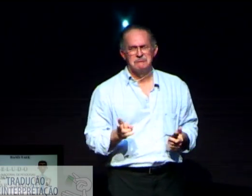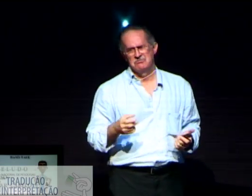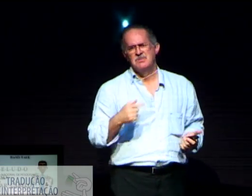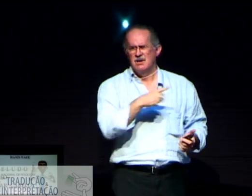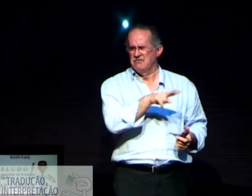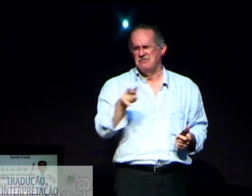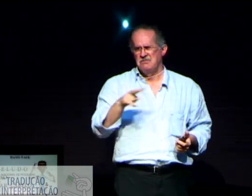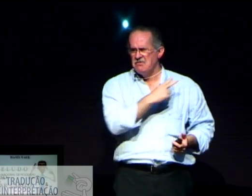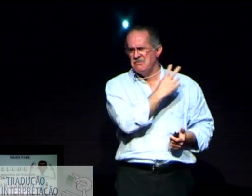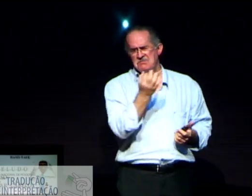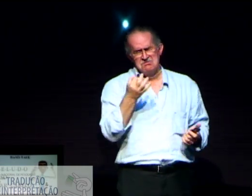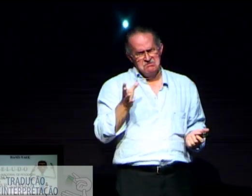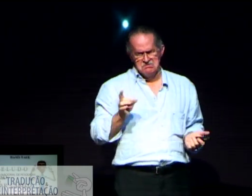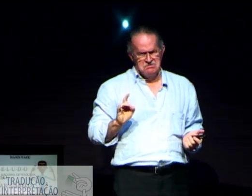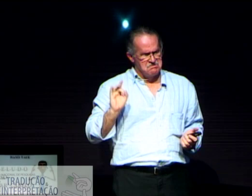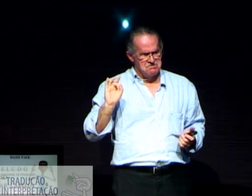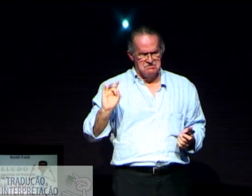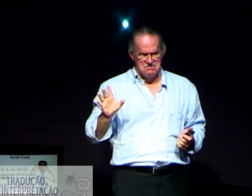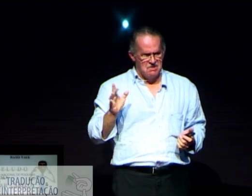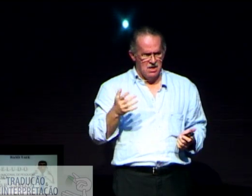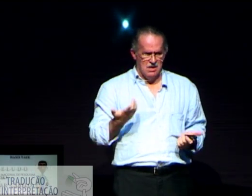Tá bom. Mas os dois...